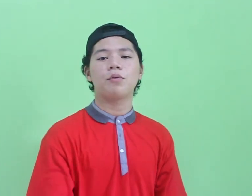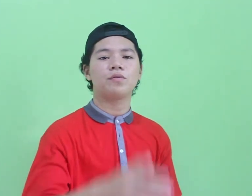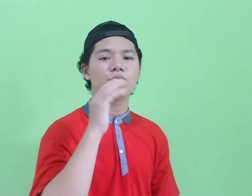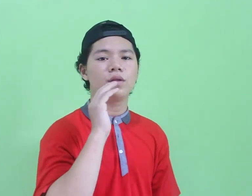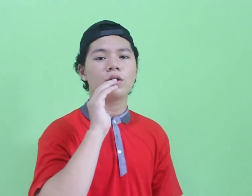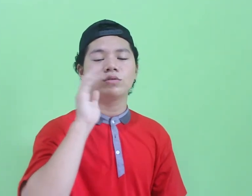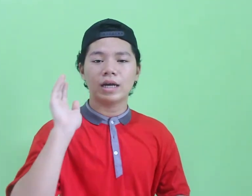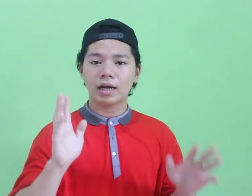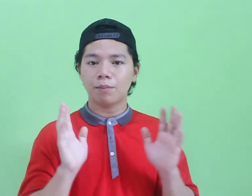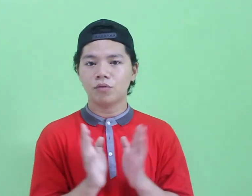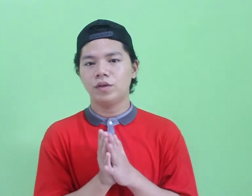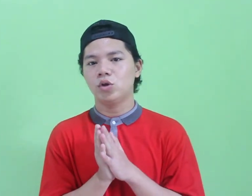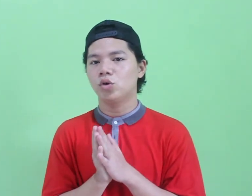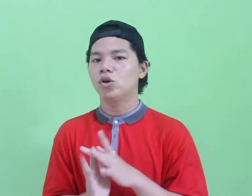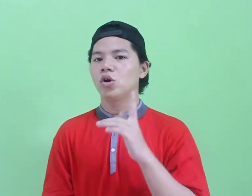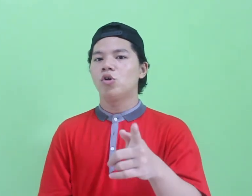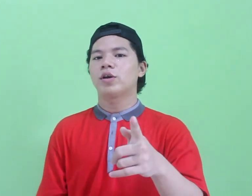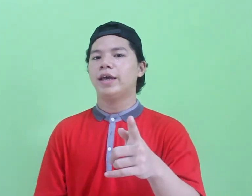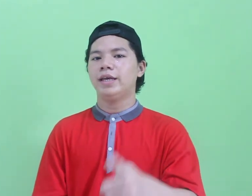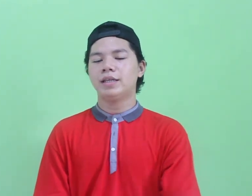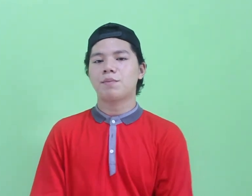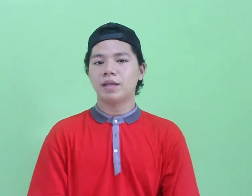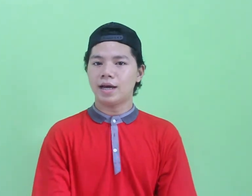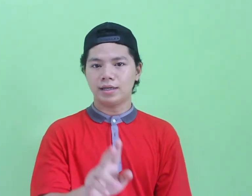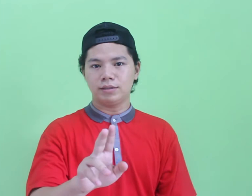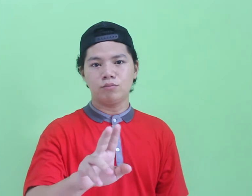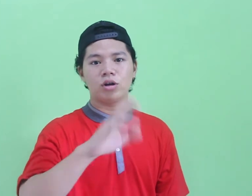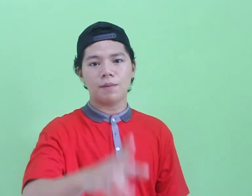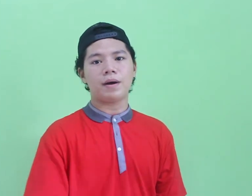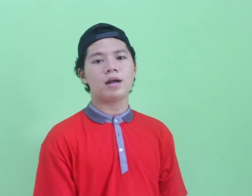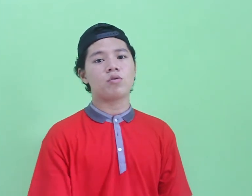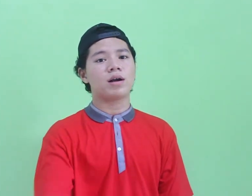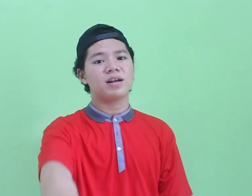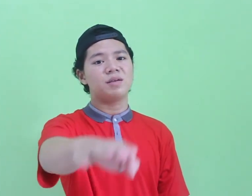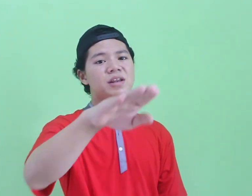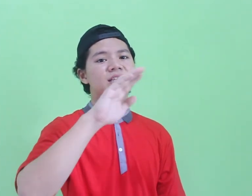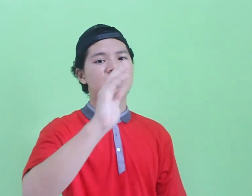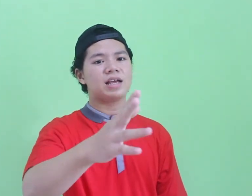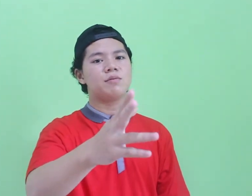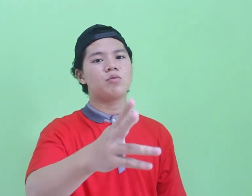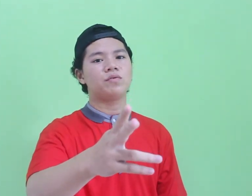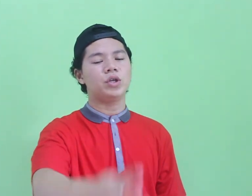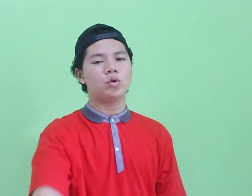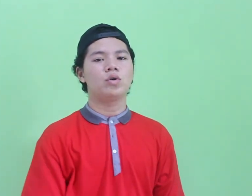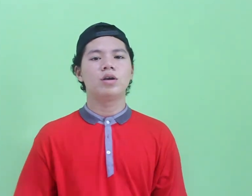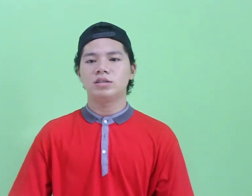upload, aku jarang upload video. Oke, tapi tenang, bulan depan aku akan lebih rajin lagi membuat video. Jadi